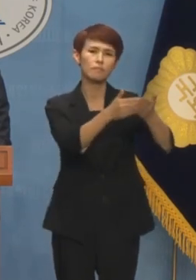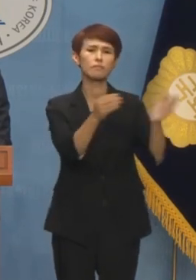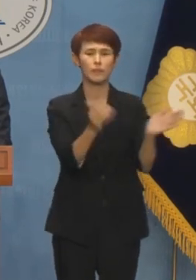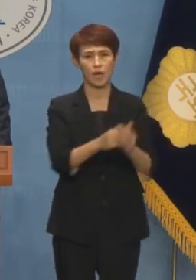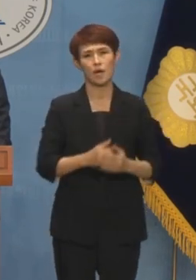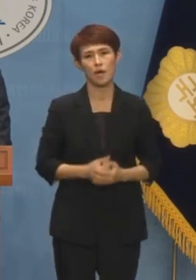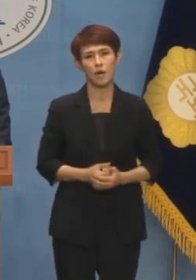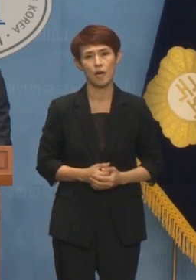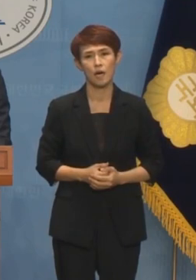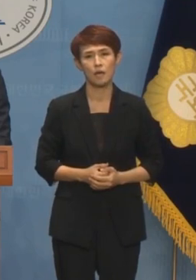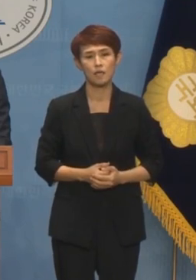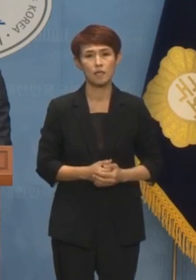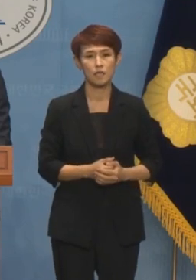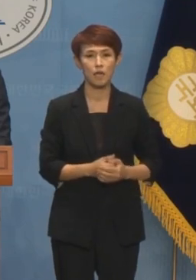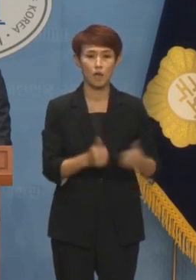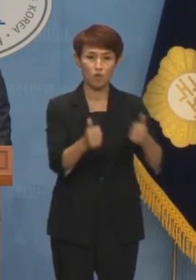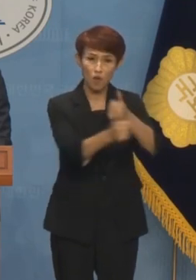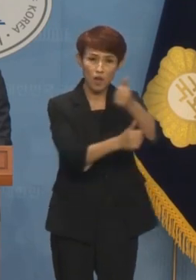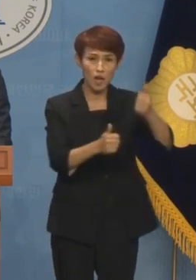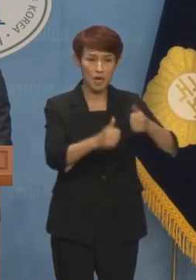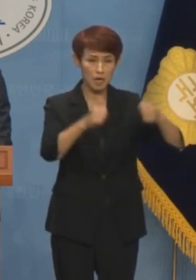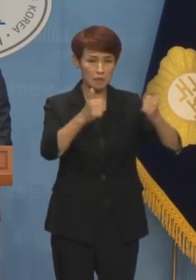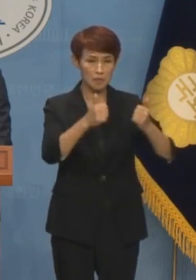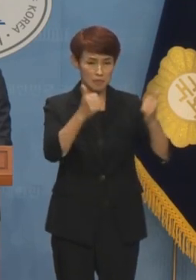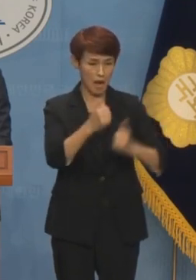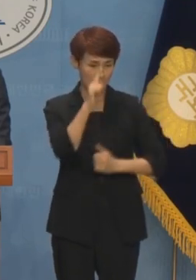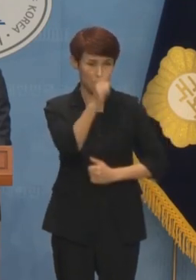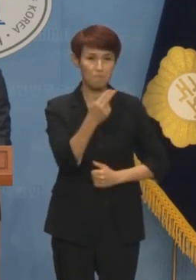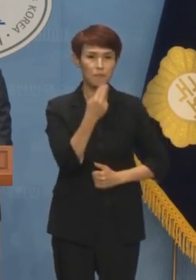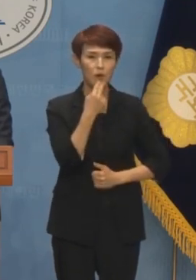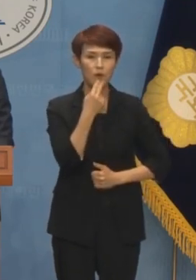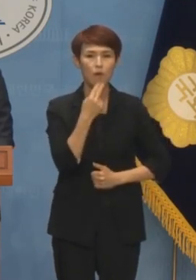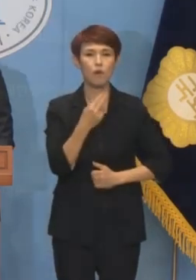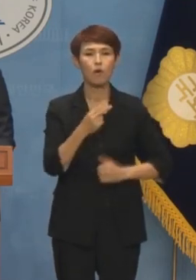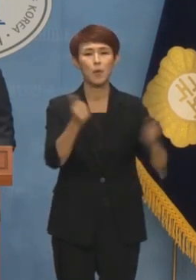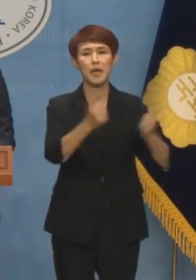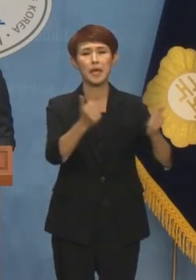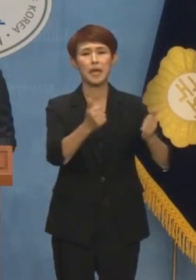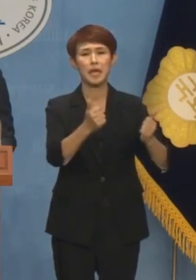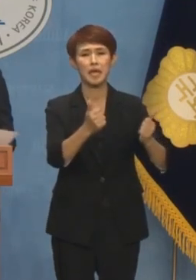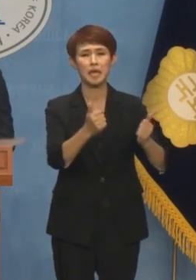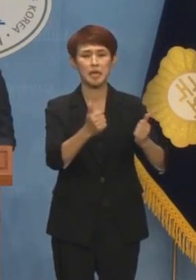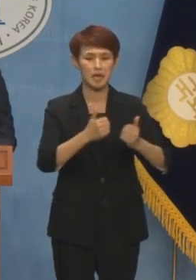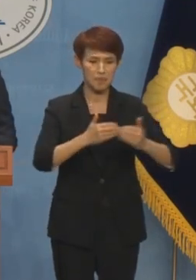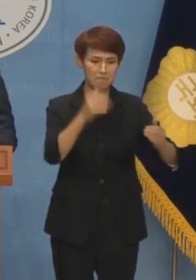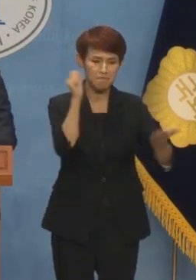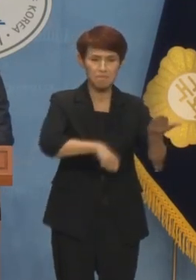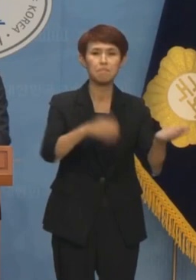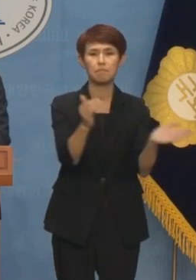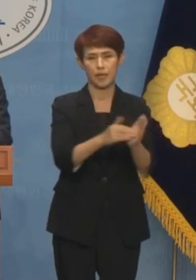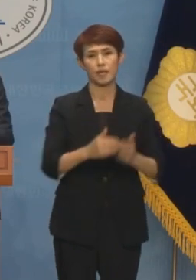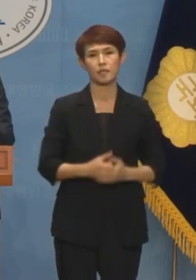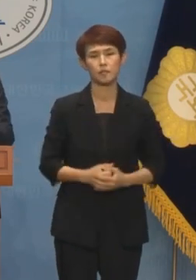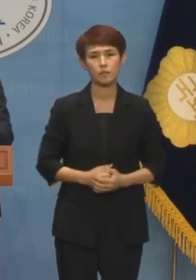호소했지만 상임위에서 심사 한 번 없이 정무위 전체 회의를 강행